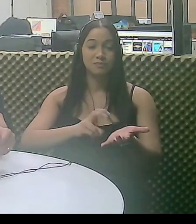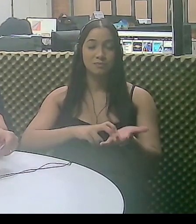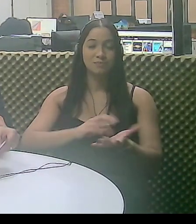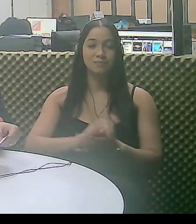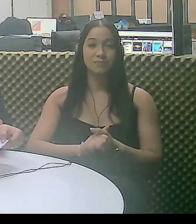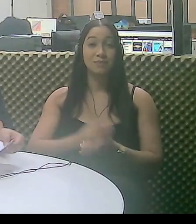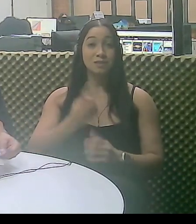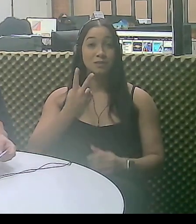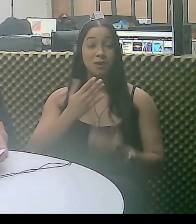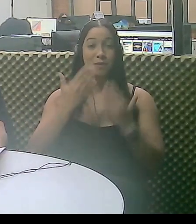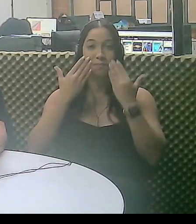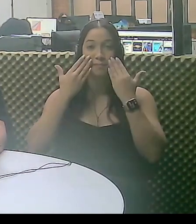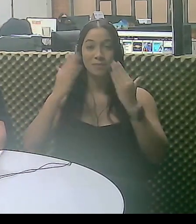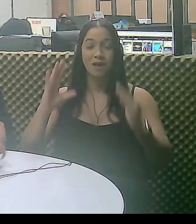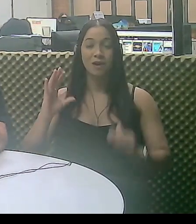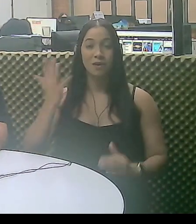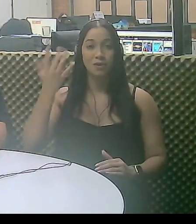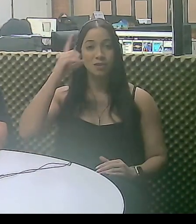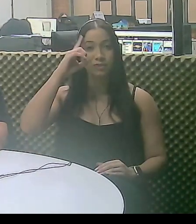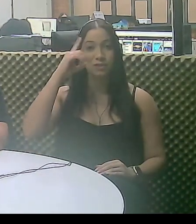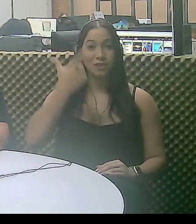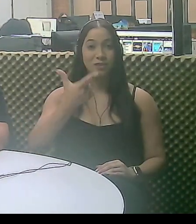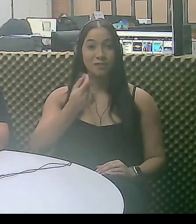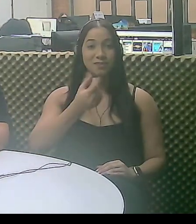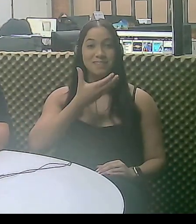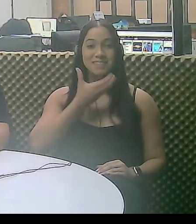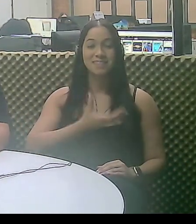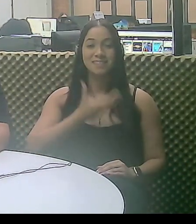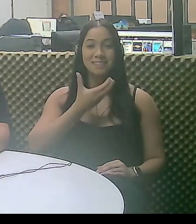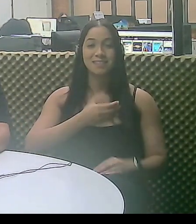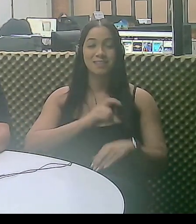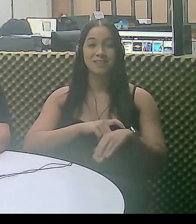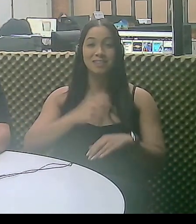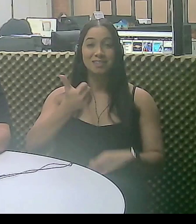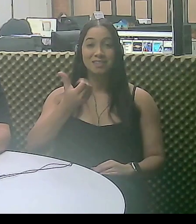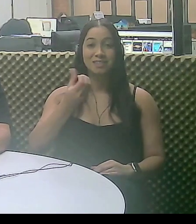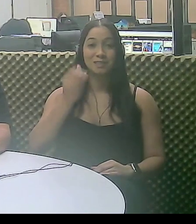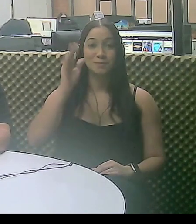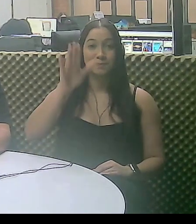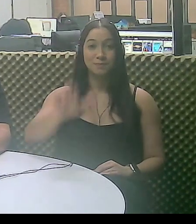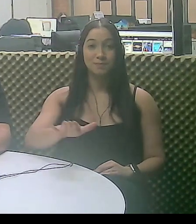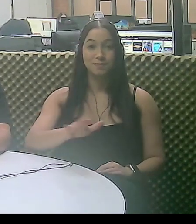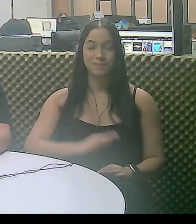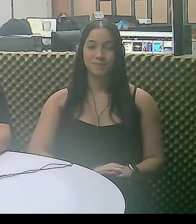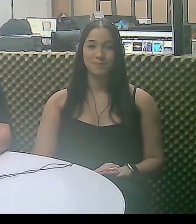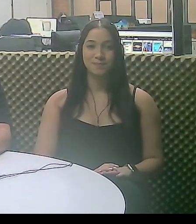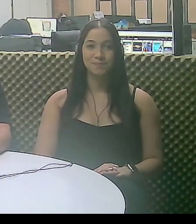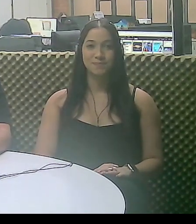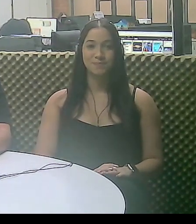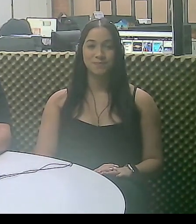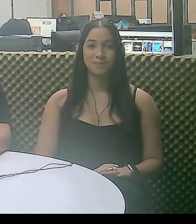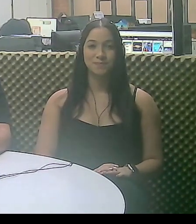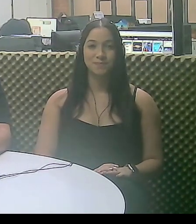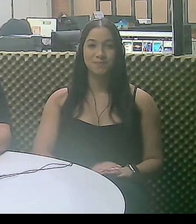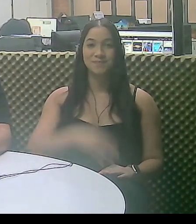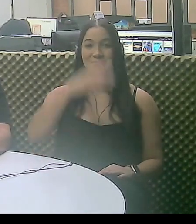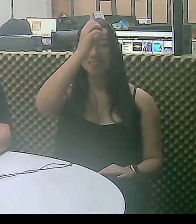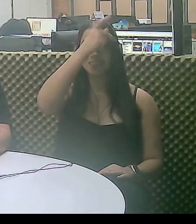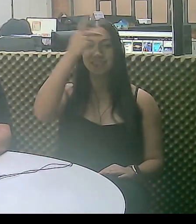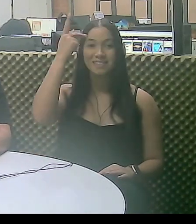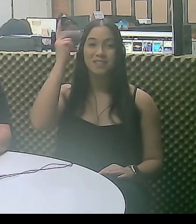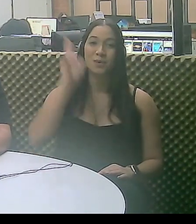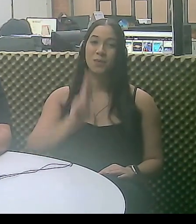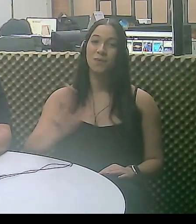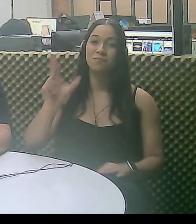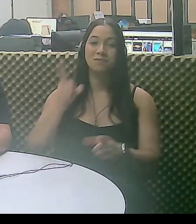segunda apresentação ocorrerá dia 20 de dezembro, às 4 da tarde. A Prefeitura de Uberlândia